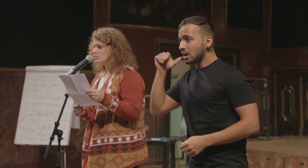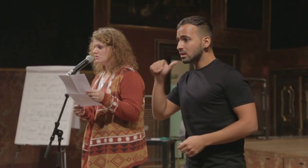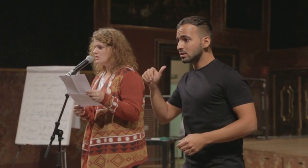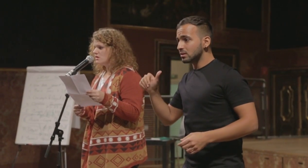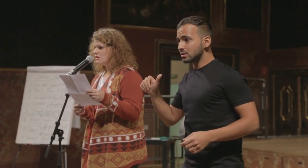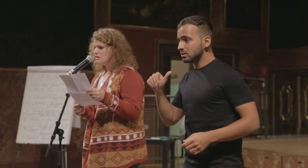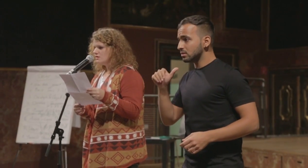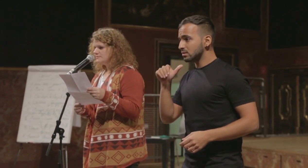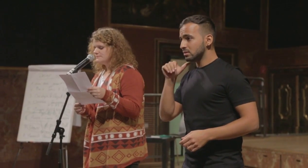gut.